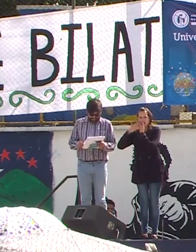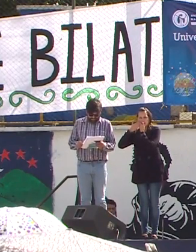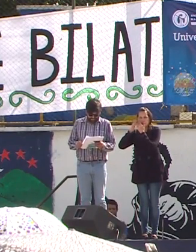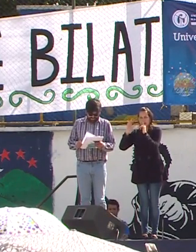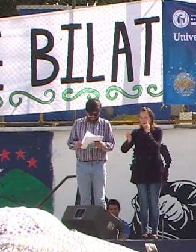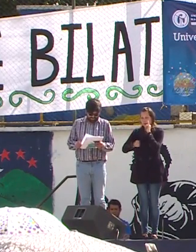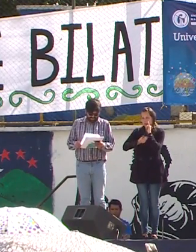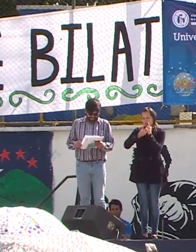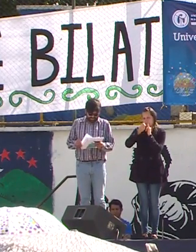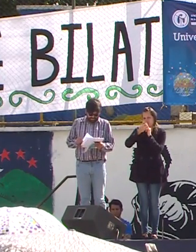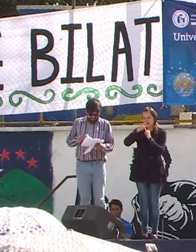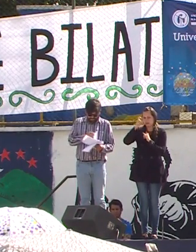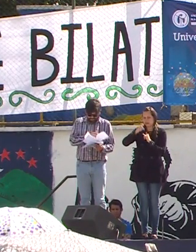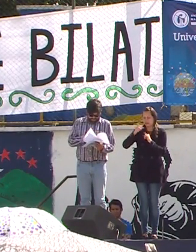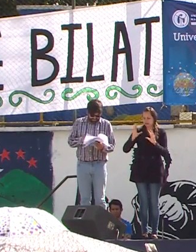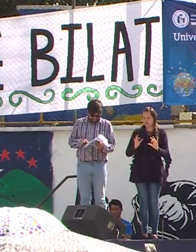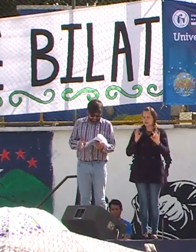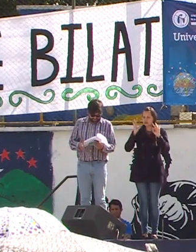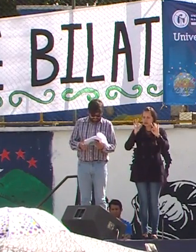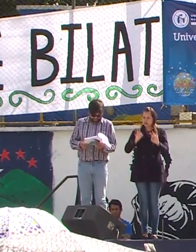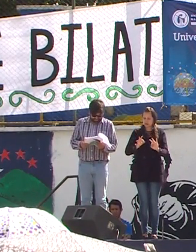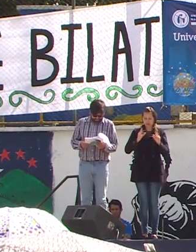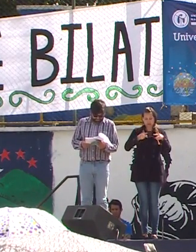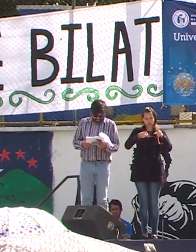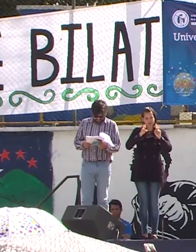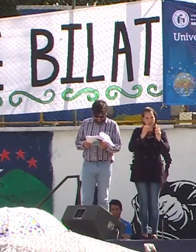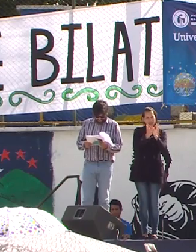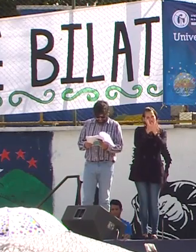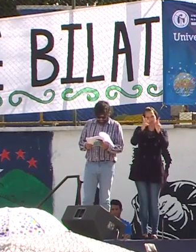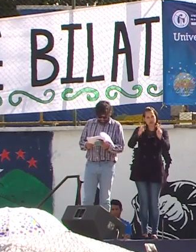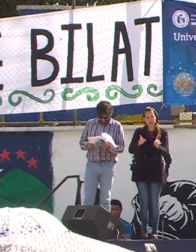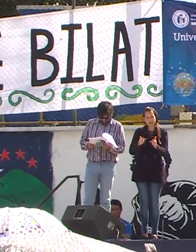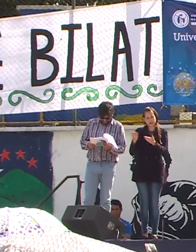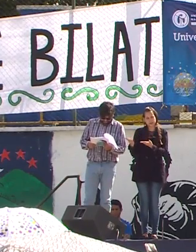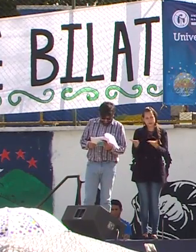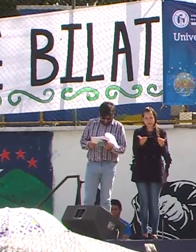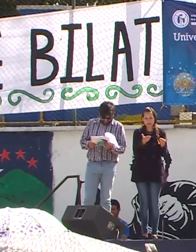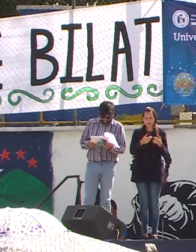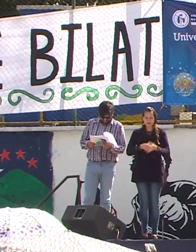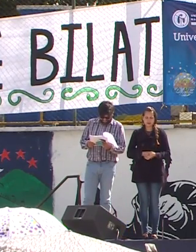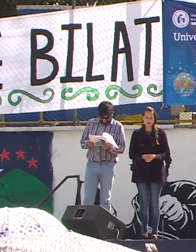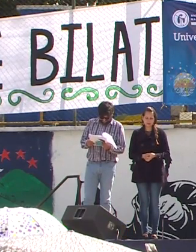seguro y moderno para nuestros estudiantes.